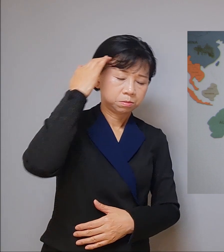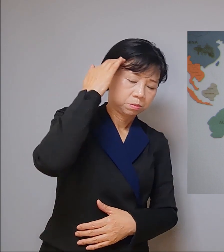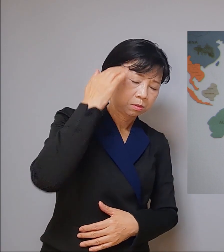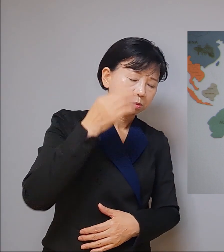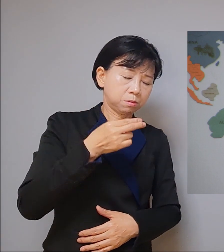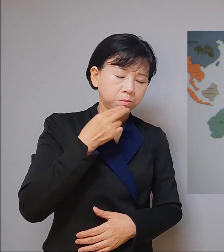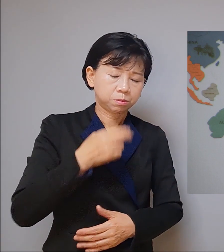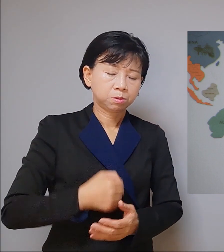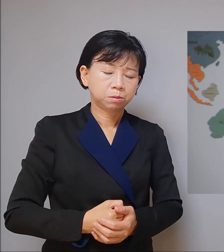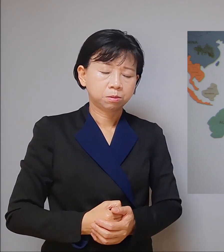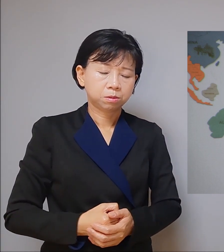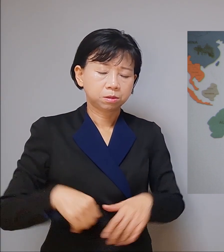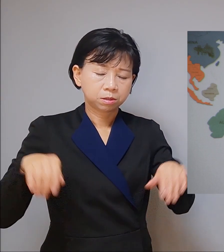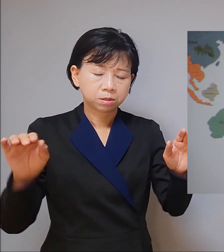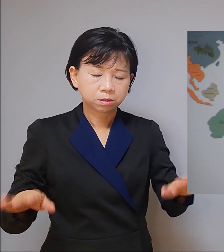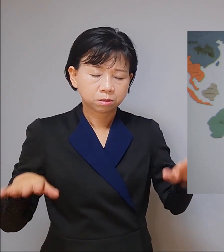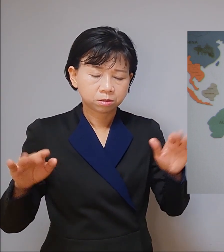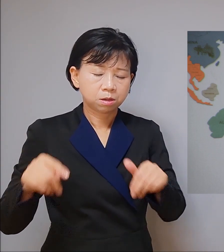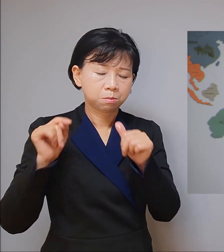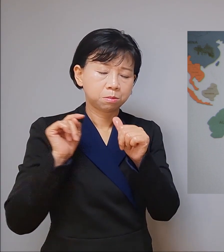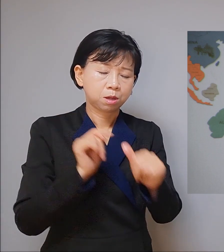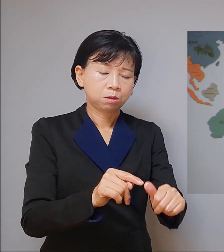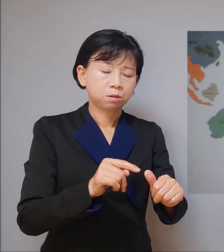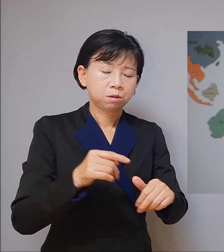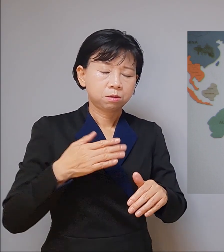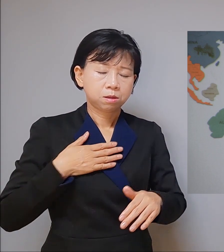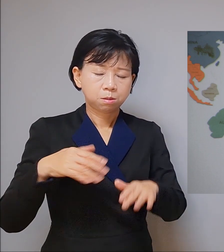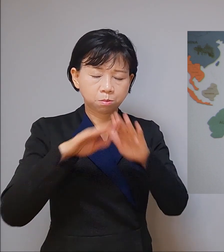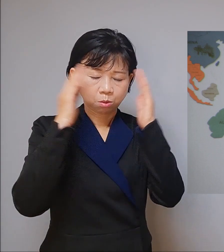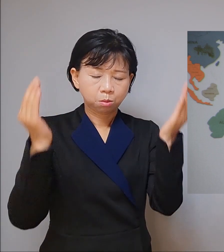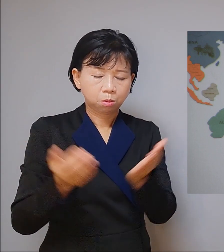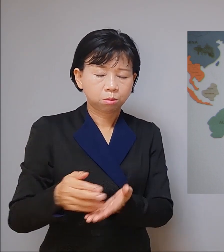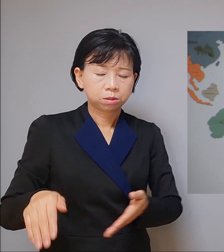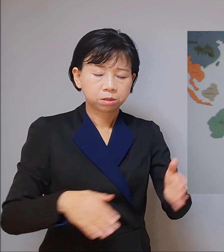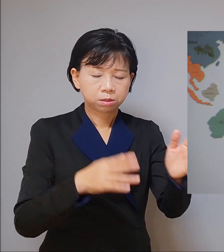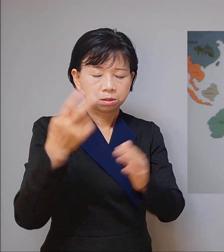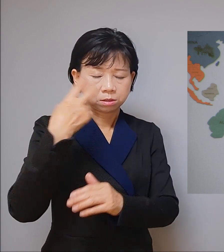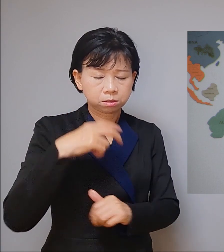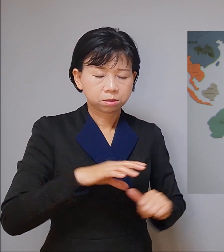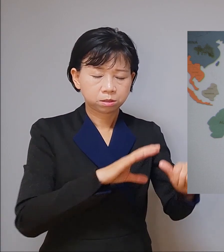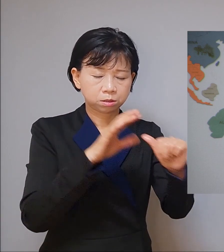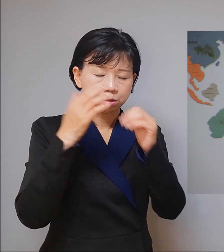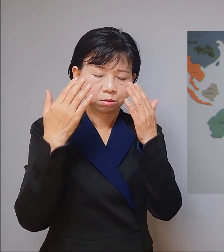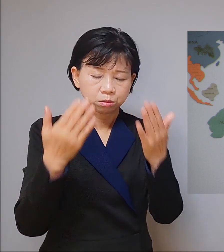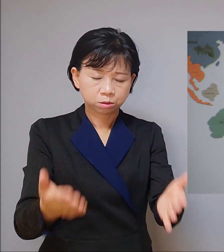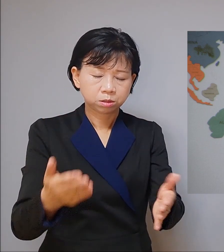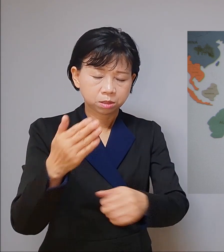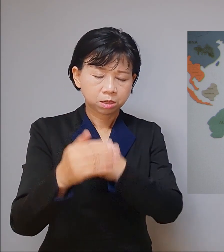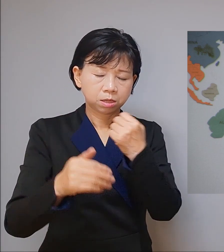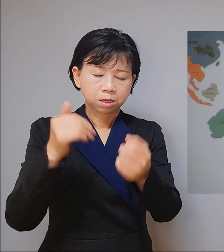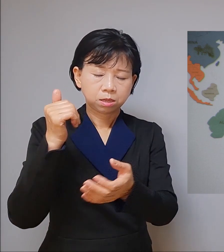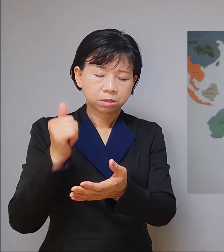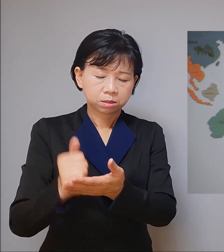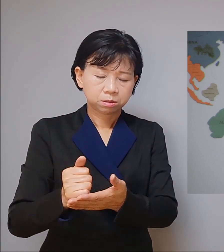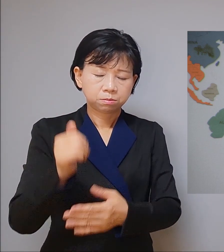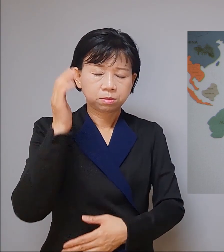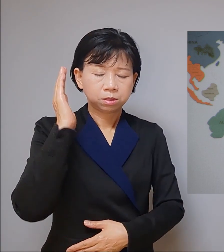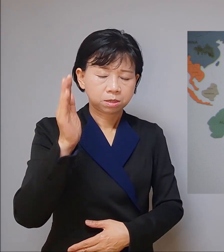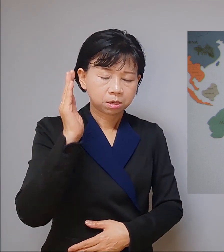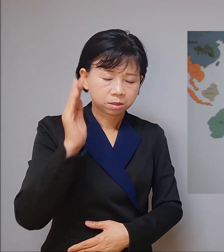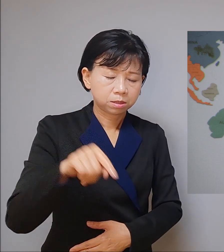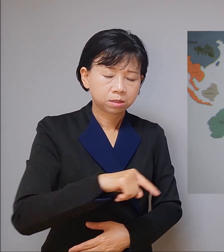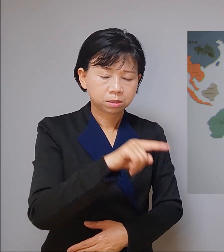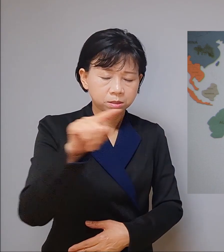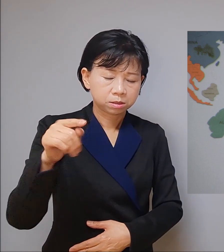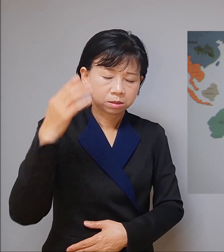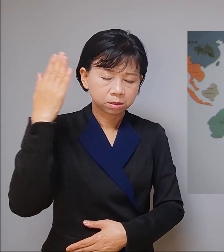너를 위하여 그의 천사들을 명령하사 내 모든 길에서 너를 지키게 하심이라. 하나님이 이르시되